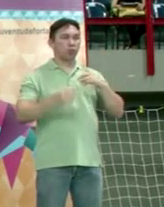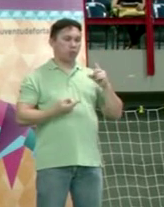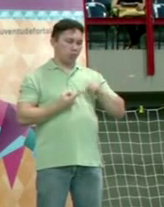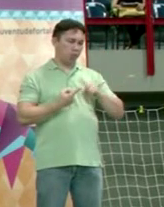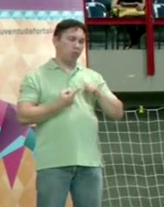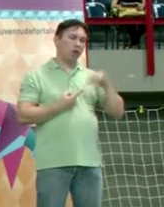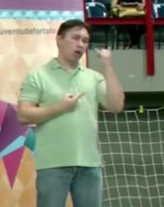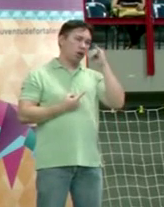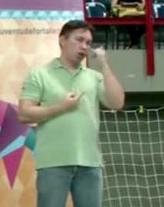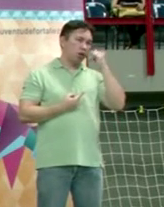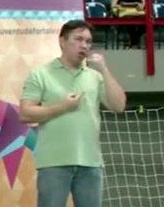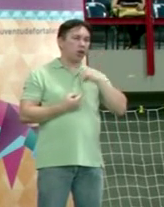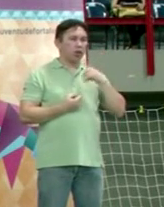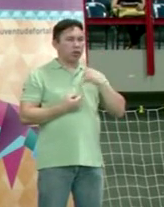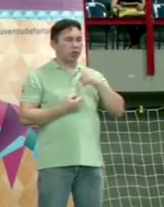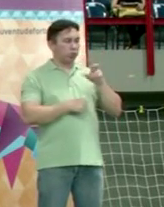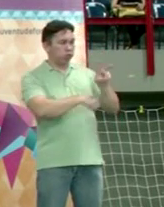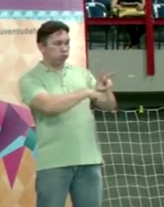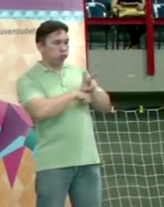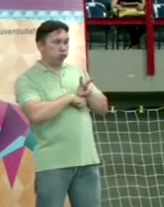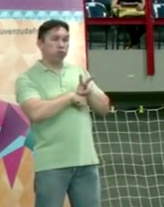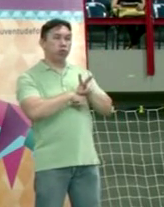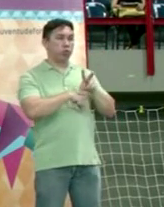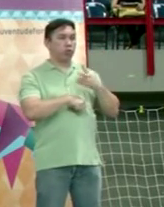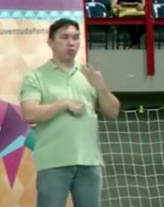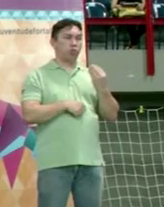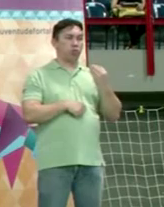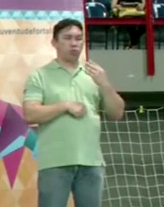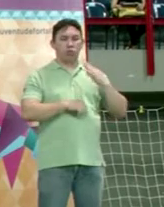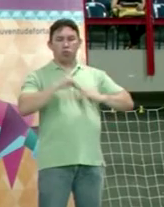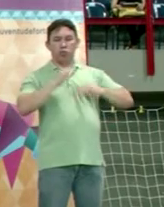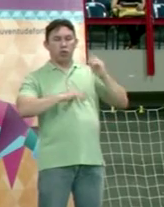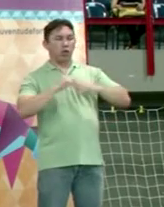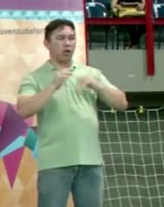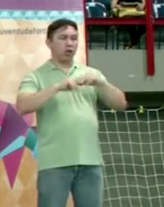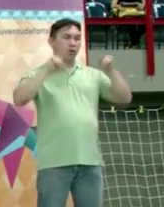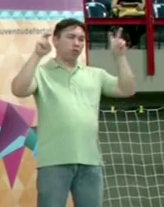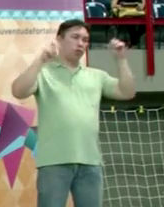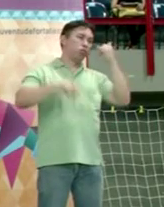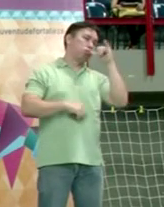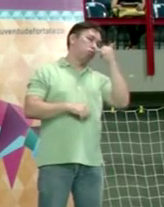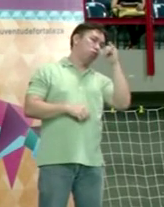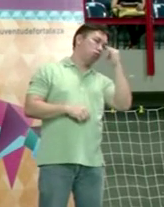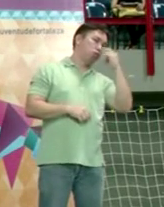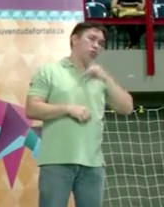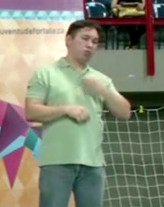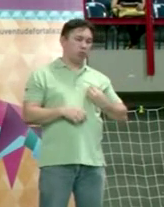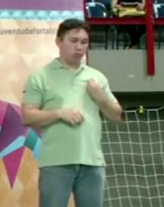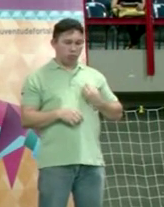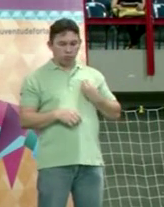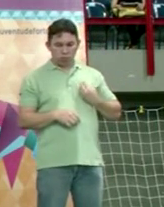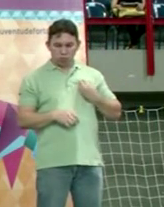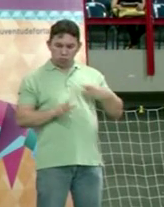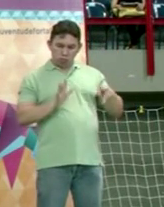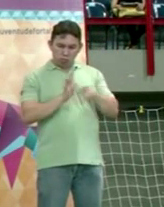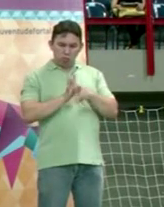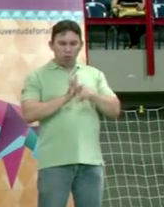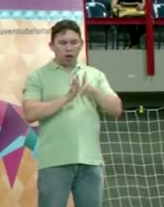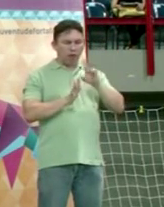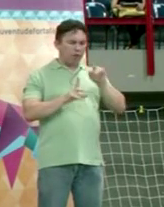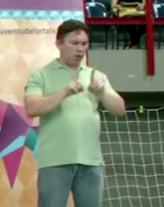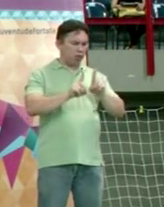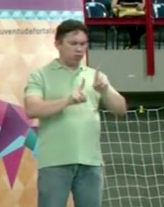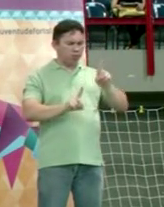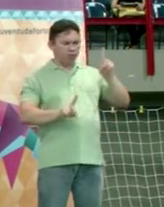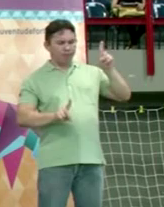combustíveis alternativos, muitos especialistas em energia acreditam que os álcoois vão